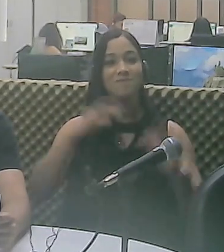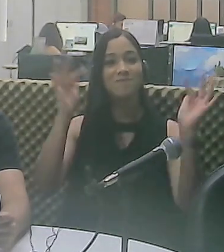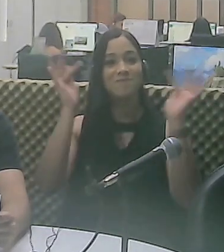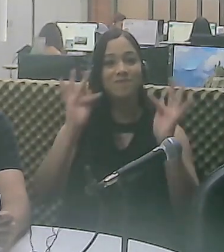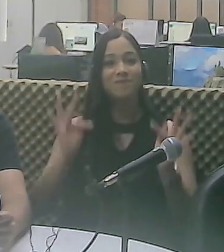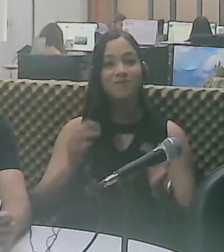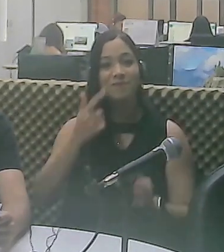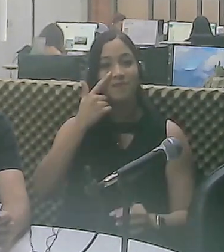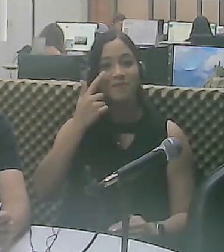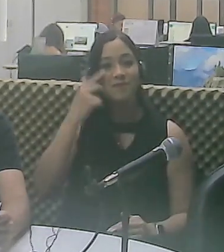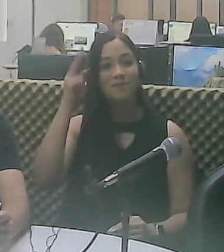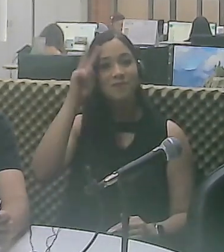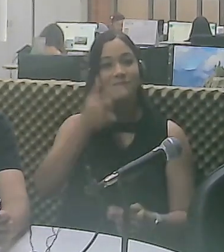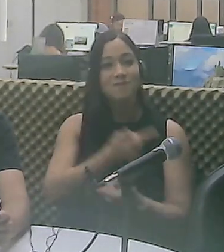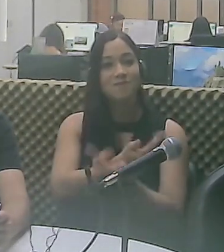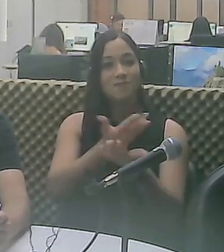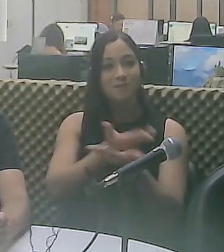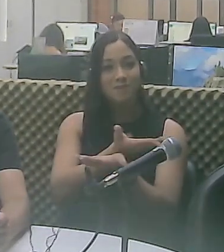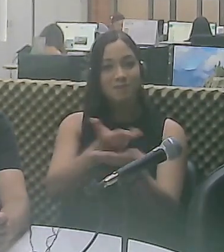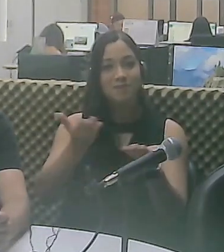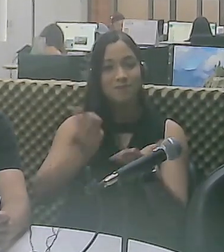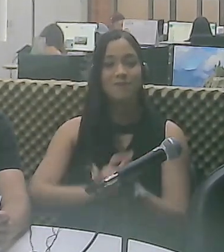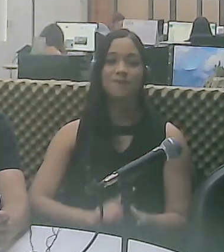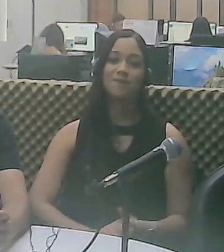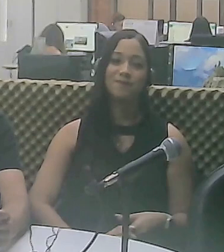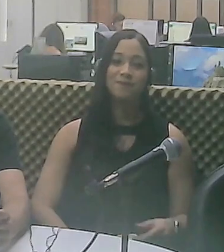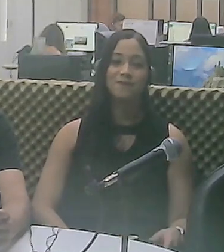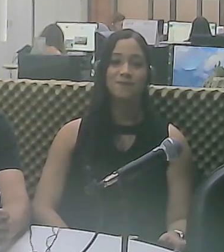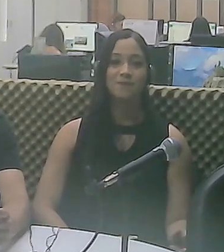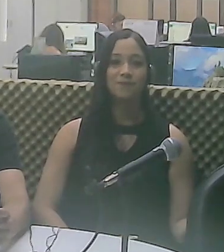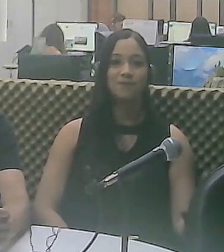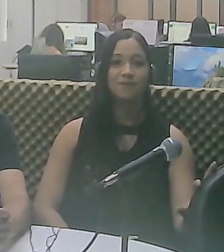não tem tamanho Nossa Alegria de ver histórias como essa